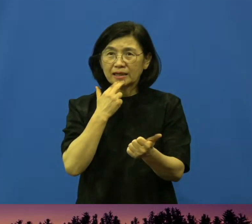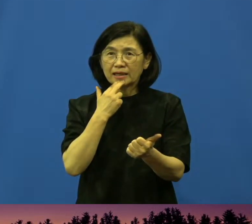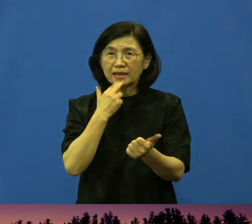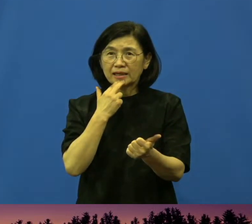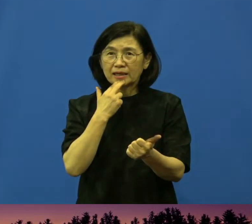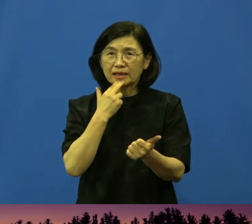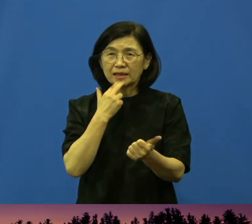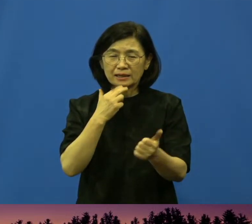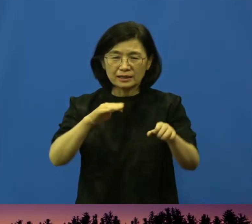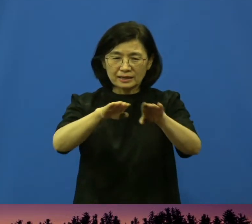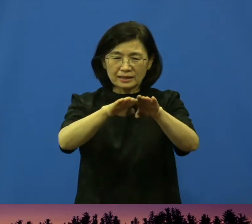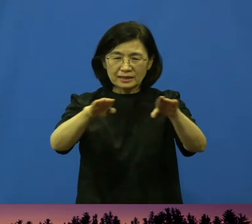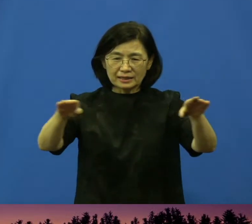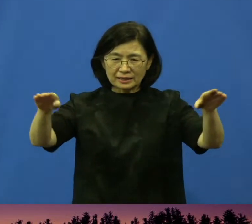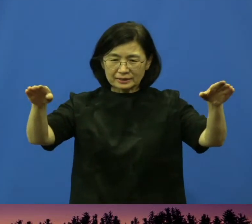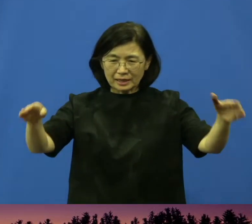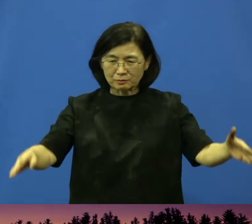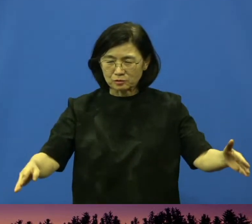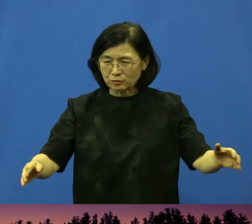테이블 위에 올랐는데도